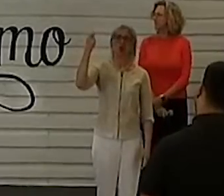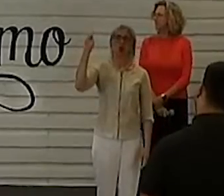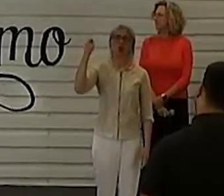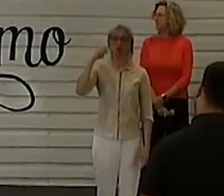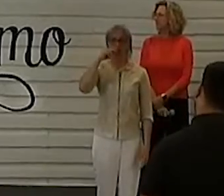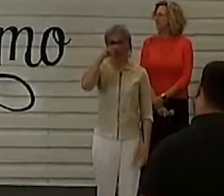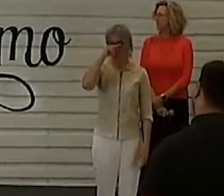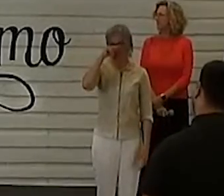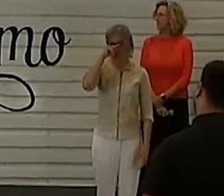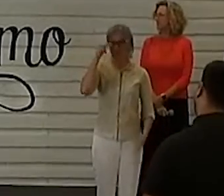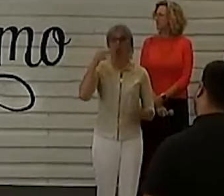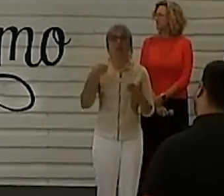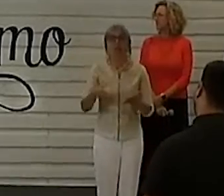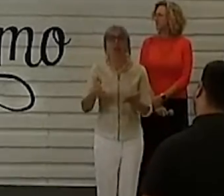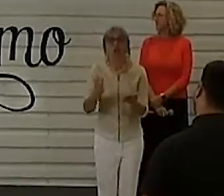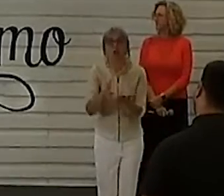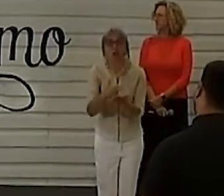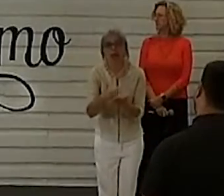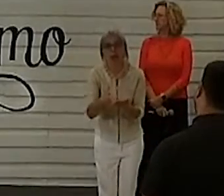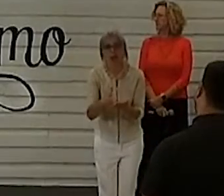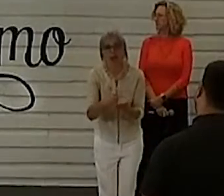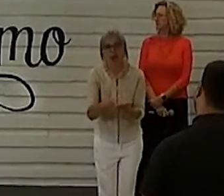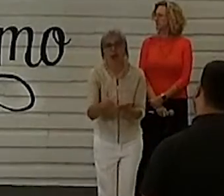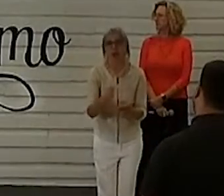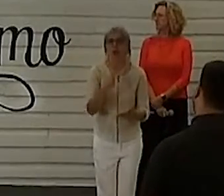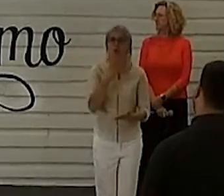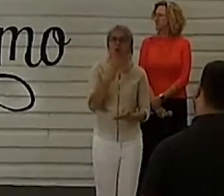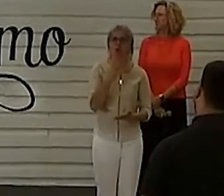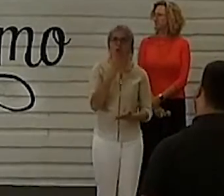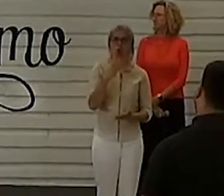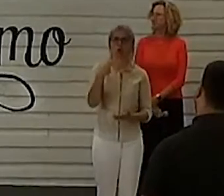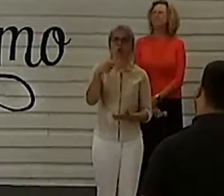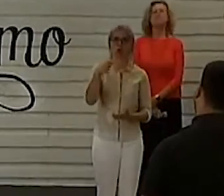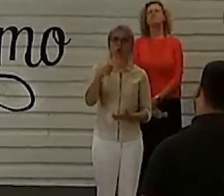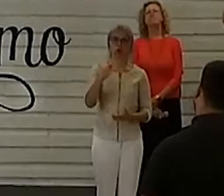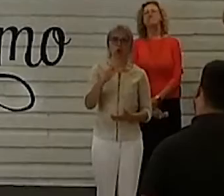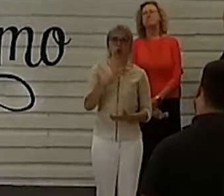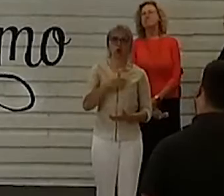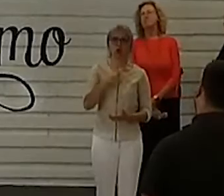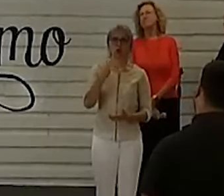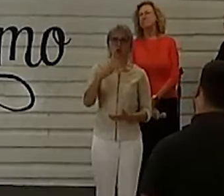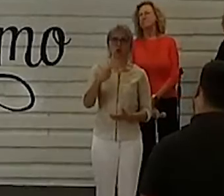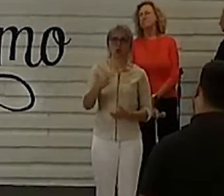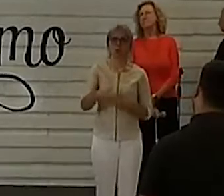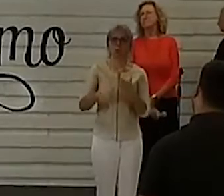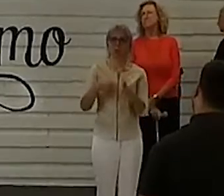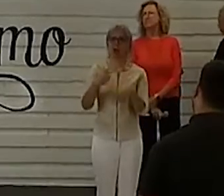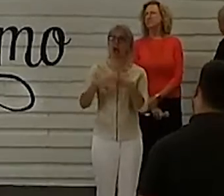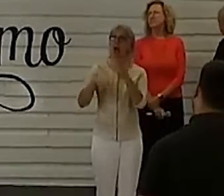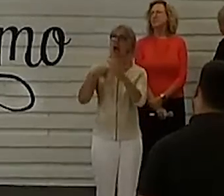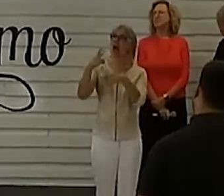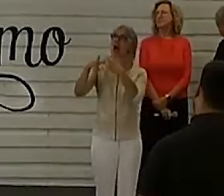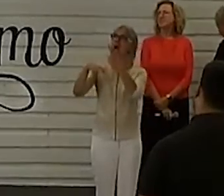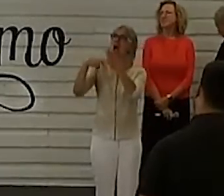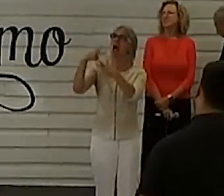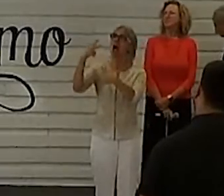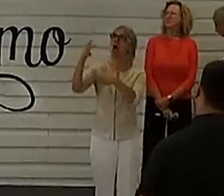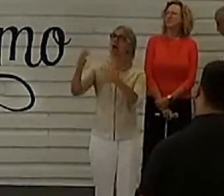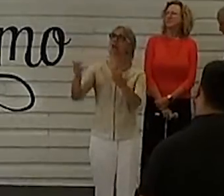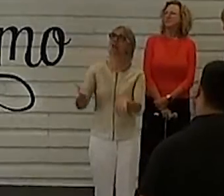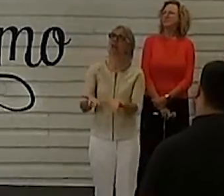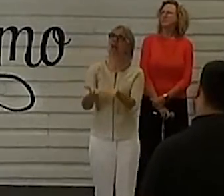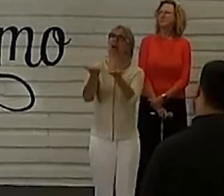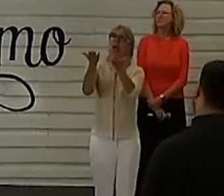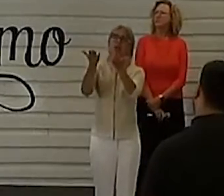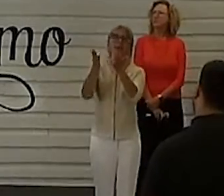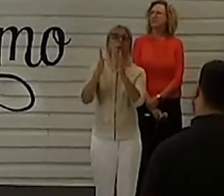Mentre cantiamo questo canto, alza la tua voce al Signore, cuore davanti al Signore, e fai la tua preghiera